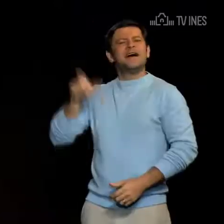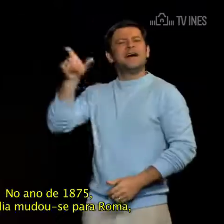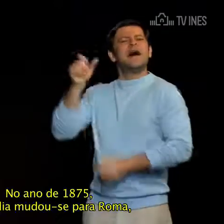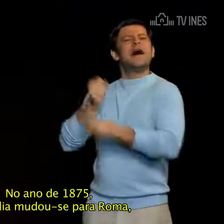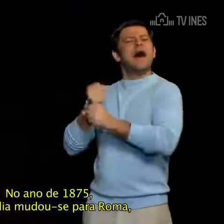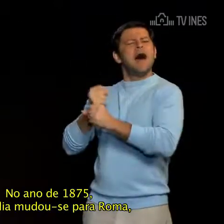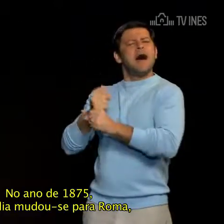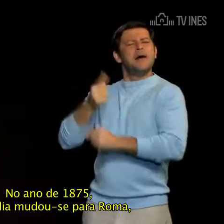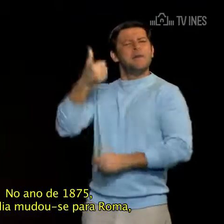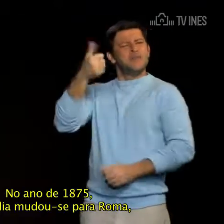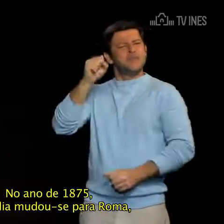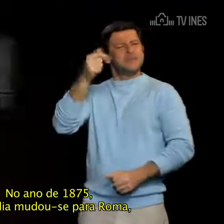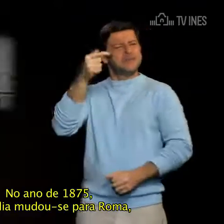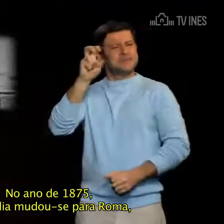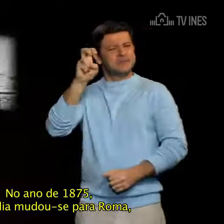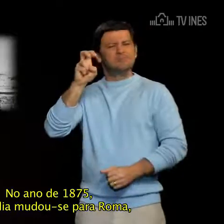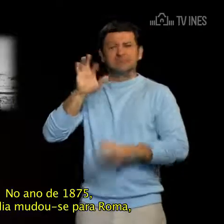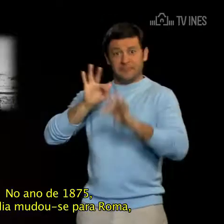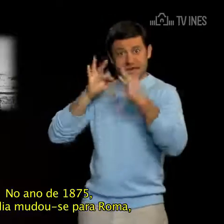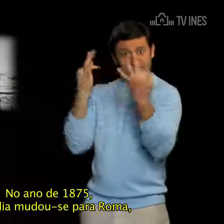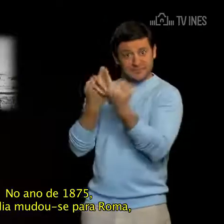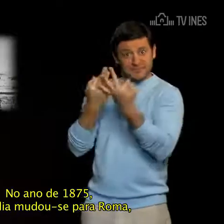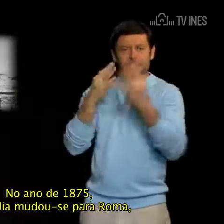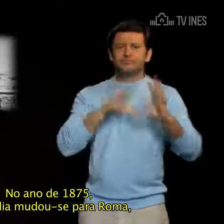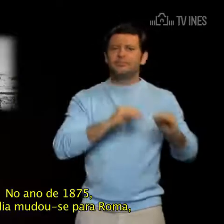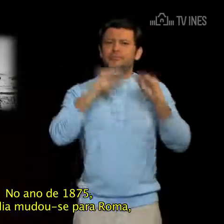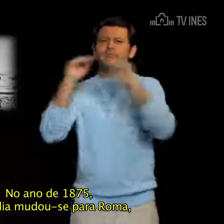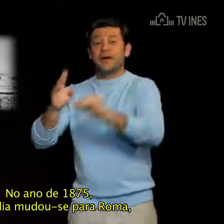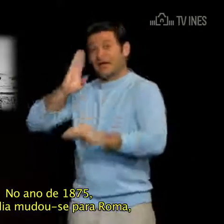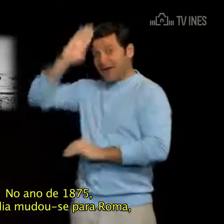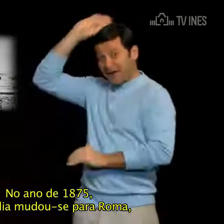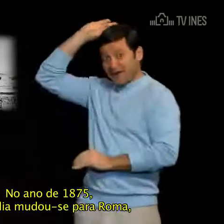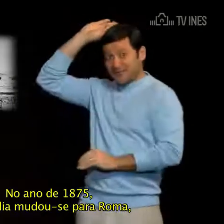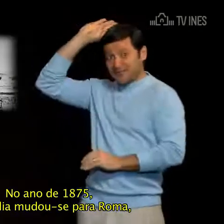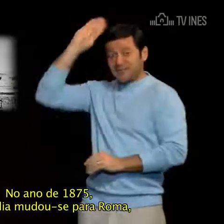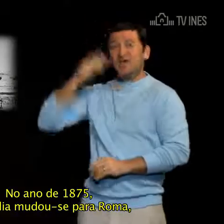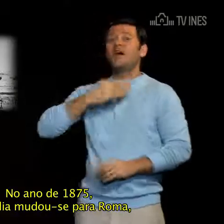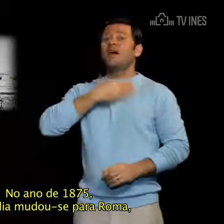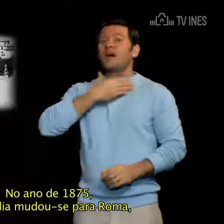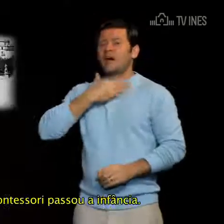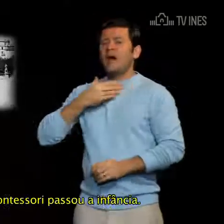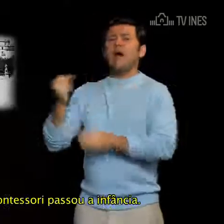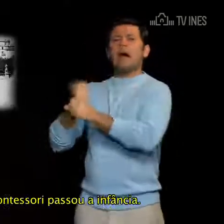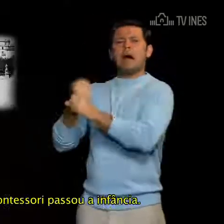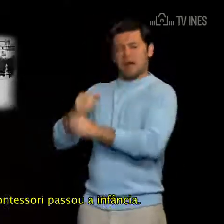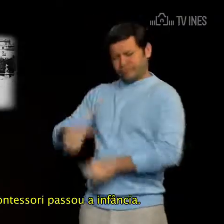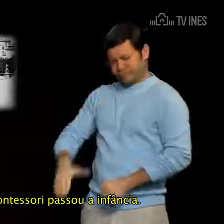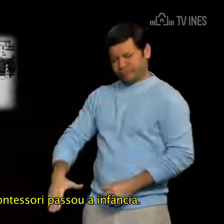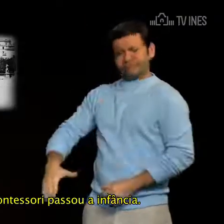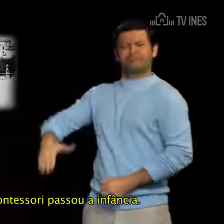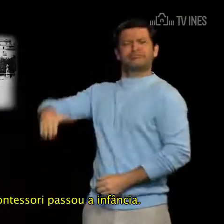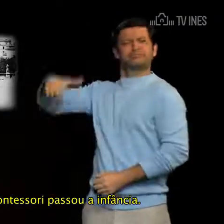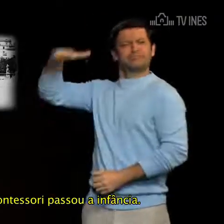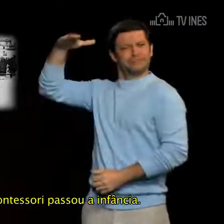No ano de 1875, a família mudou-se para Roma, onde Montessori passou a infância.